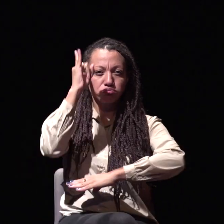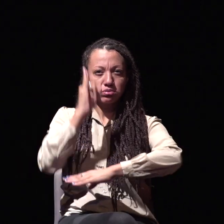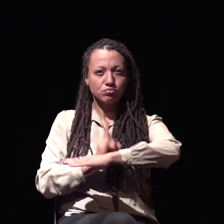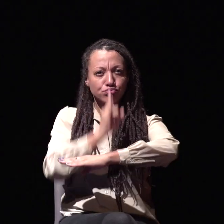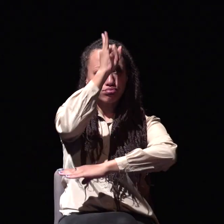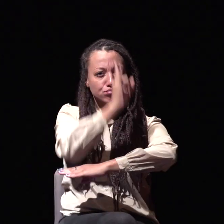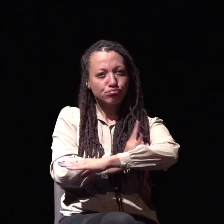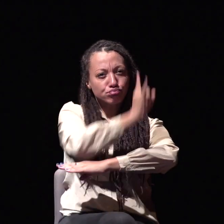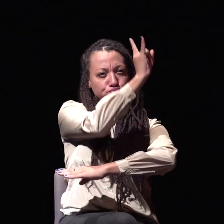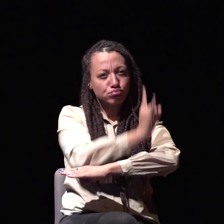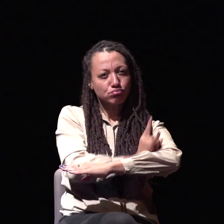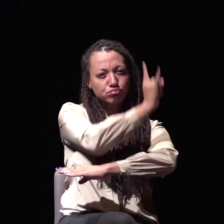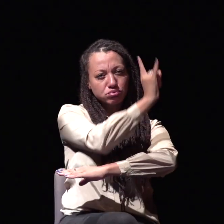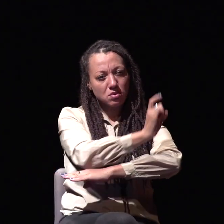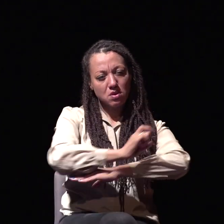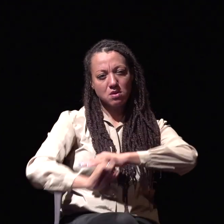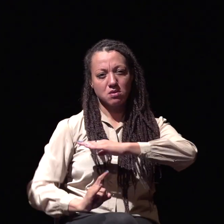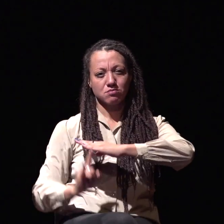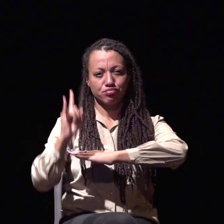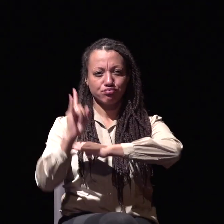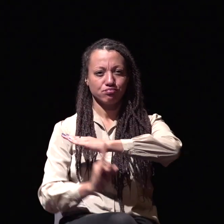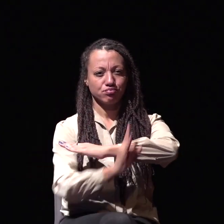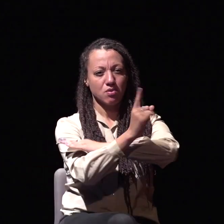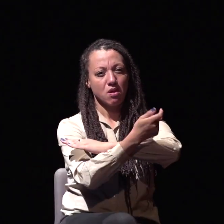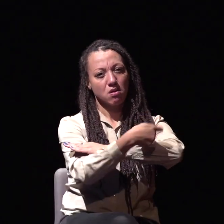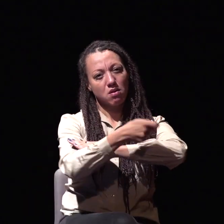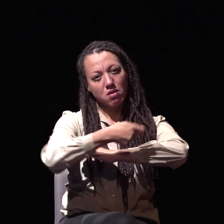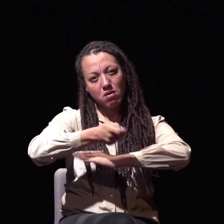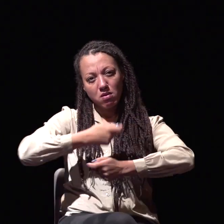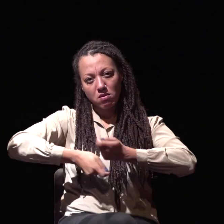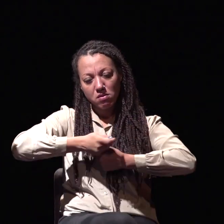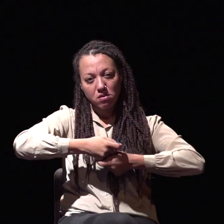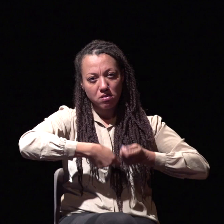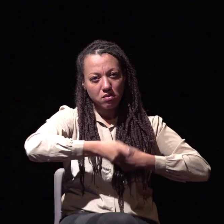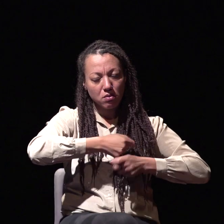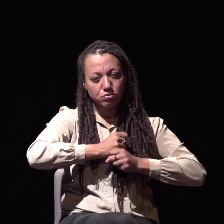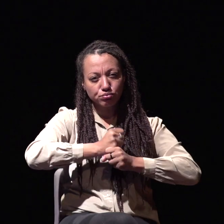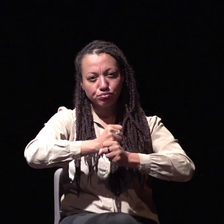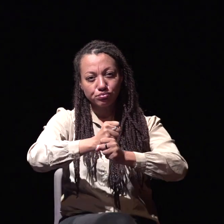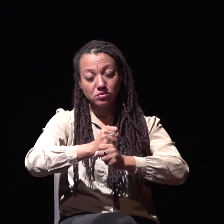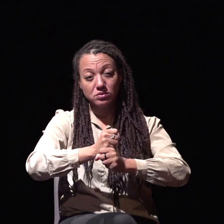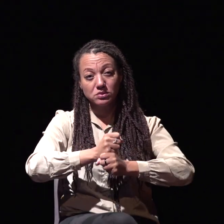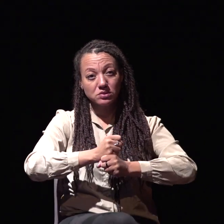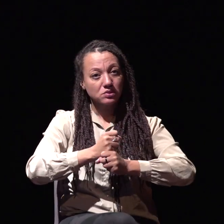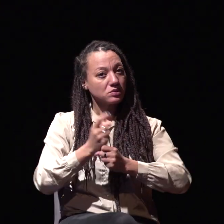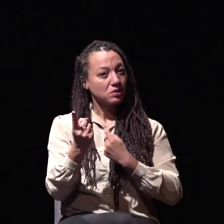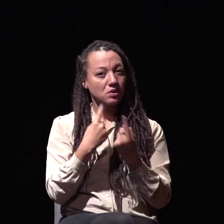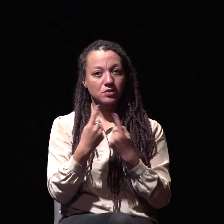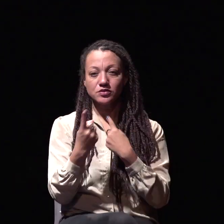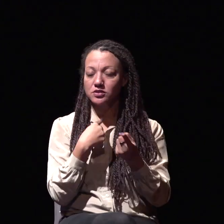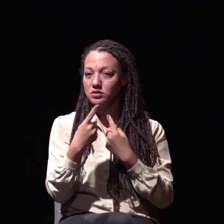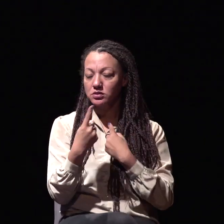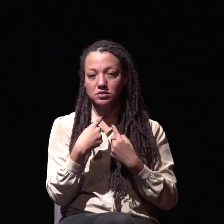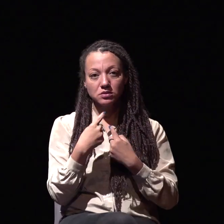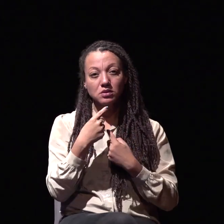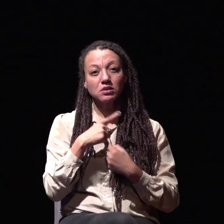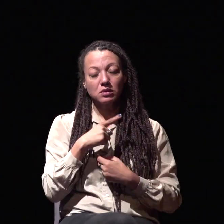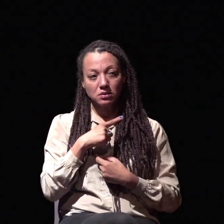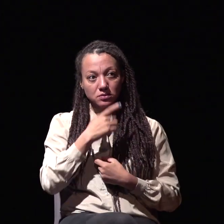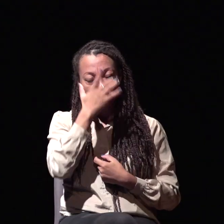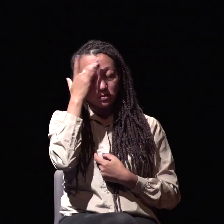arranha-céus, serviços e comércio que se acumularam ao longo das décadas, transformando a avenida num disputado lugar simbólico da